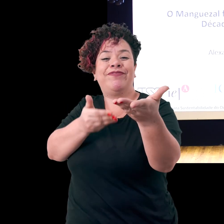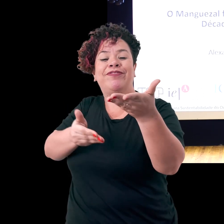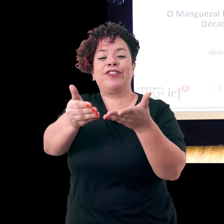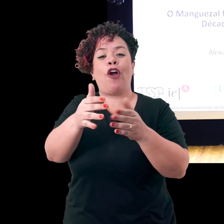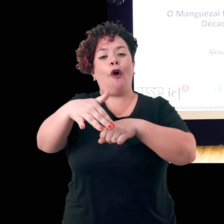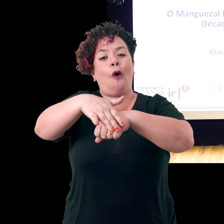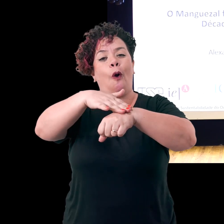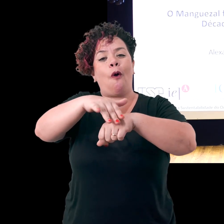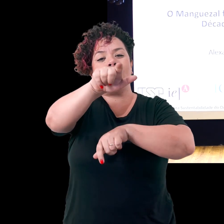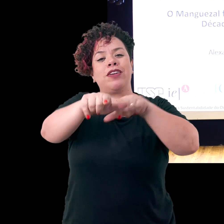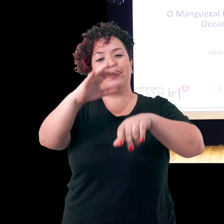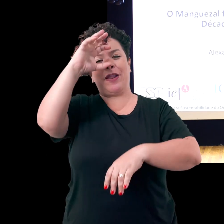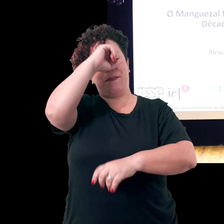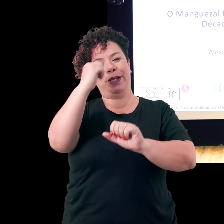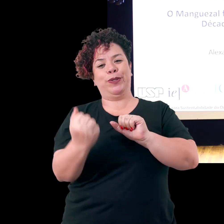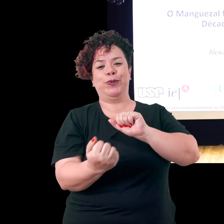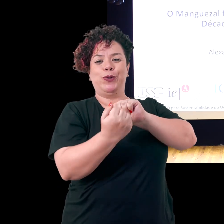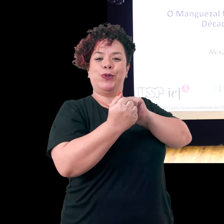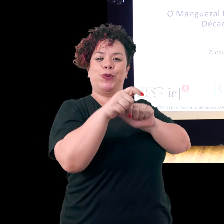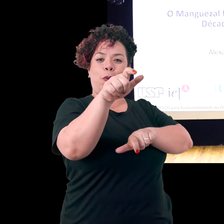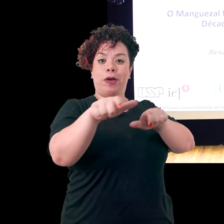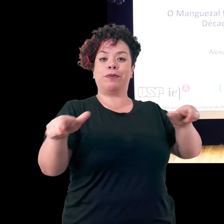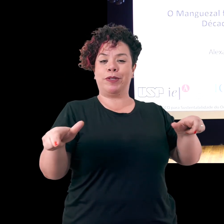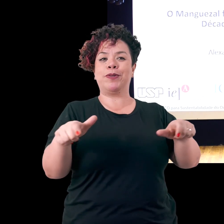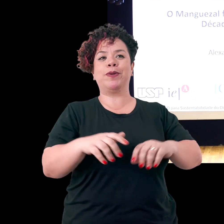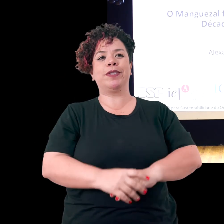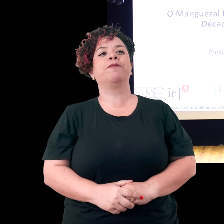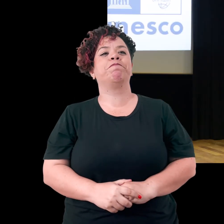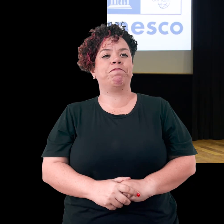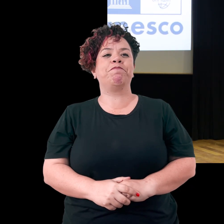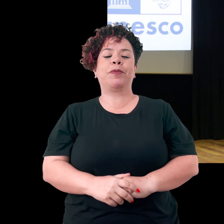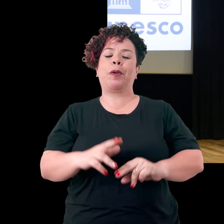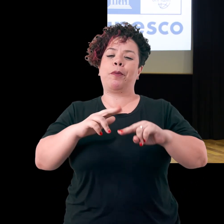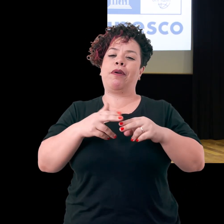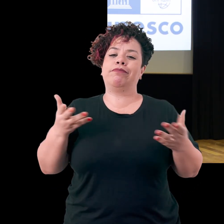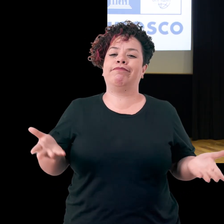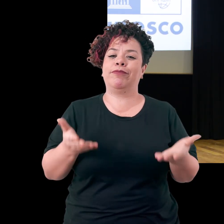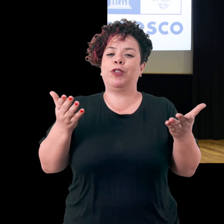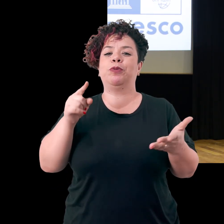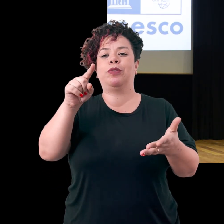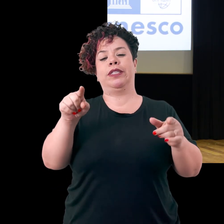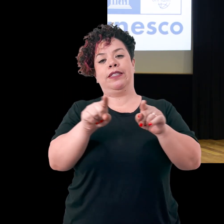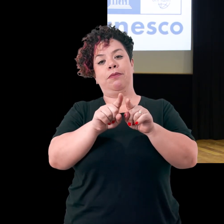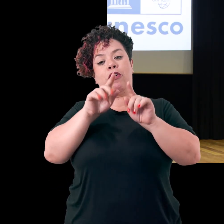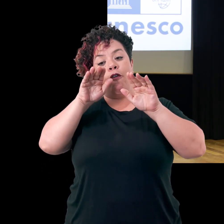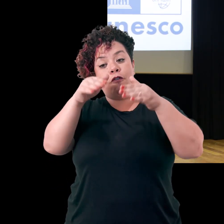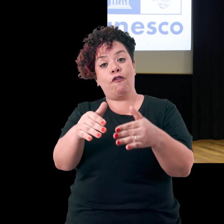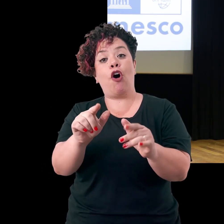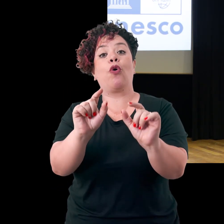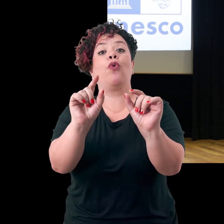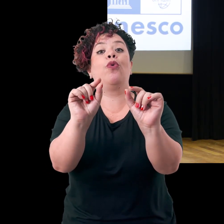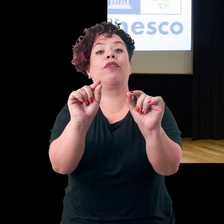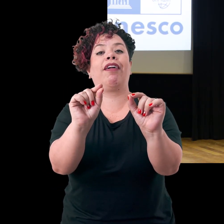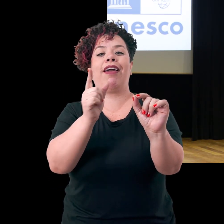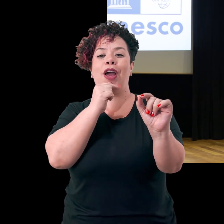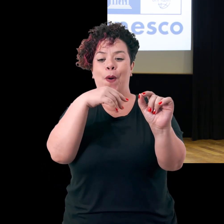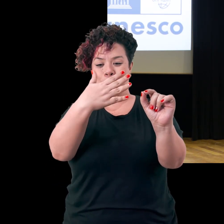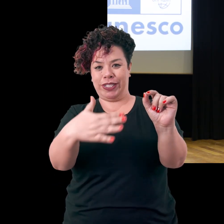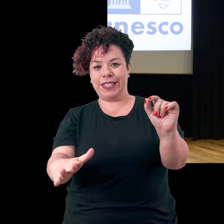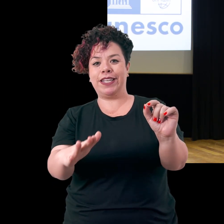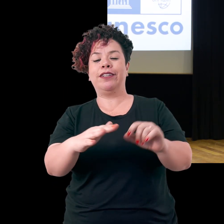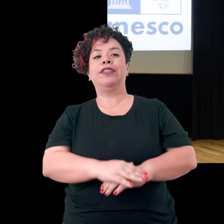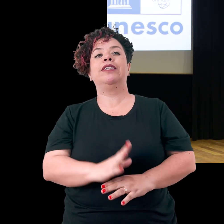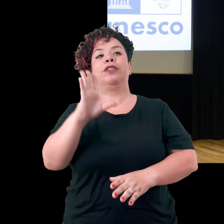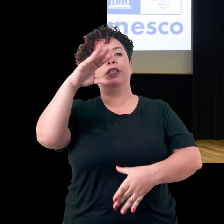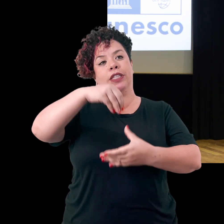ouvindo, falando e aprendendo junto. A década veio mais ou menos para estimular isso, focada no oceano. Tá? Eu estou